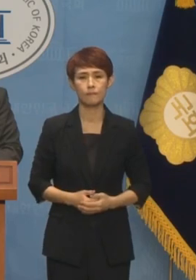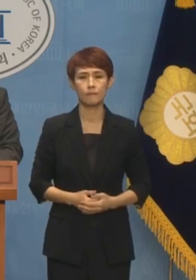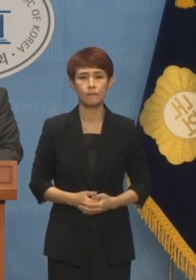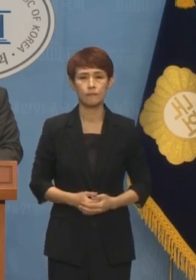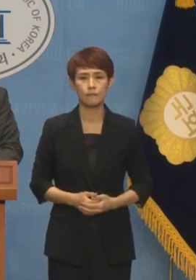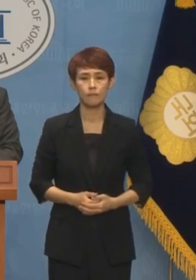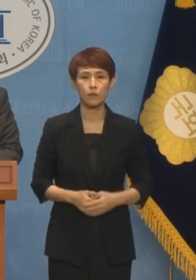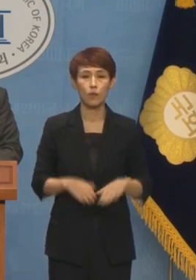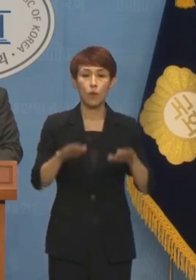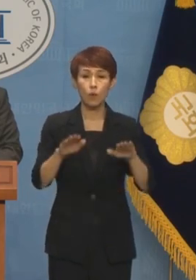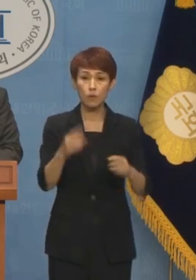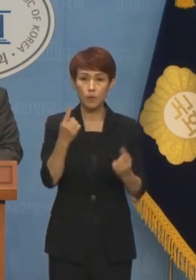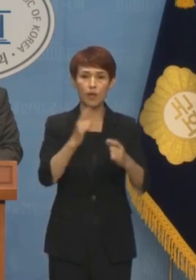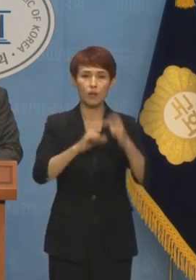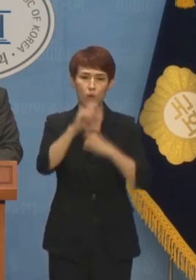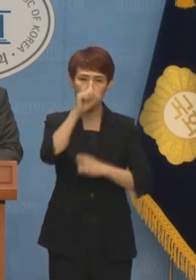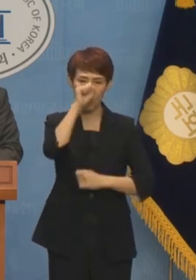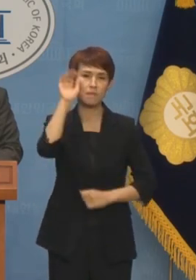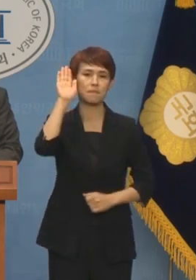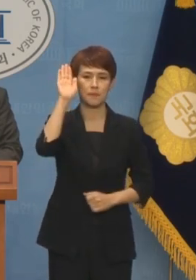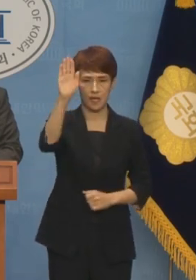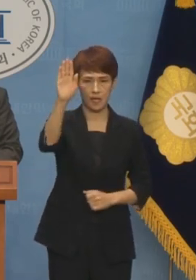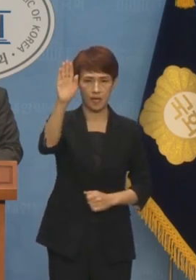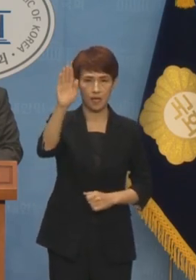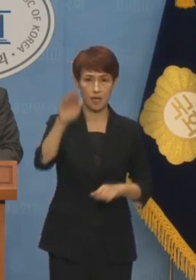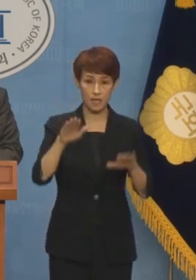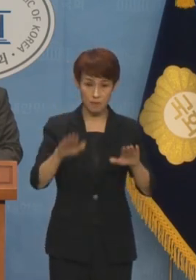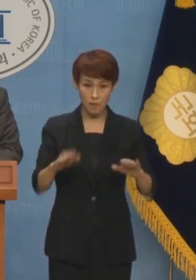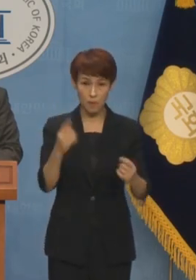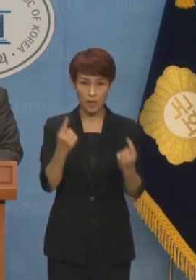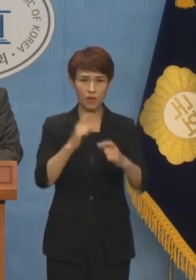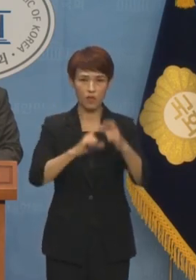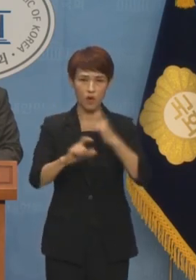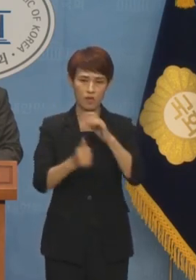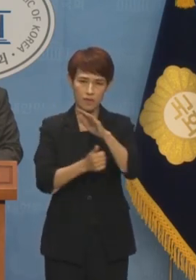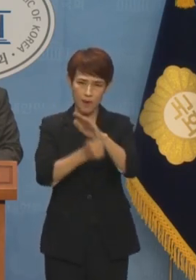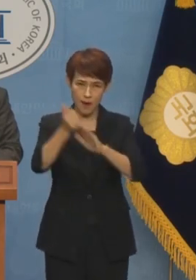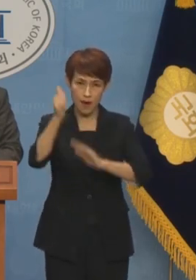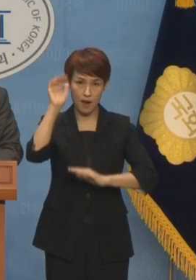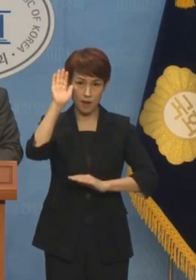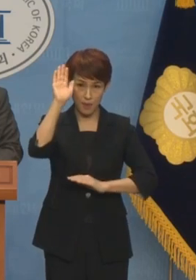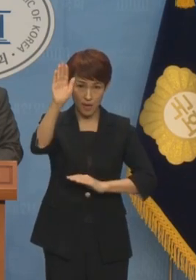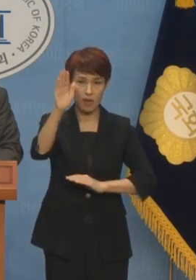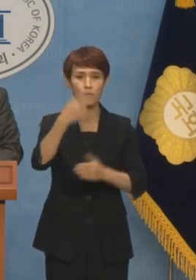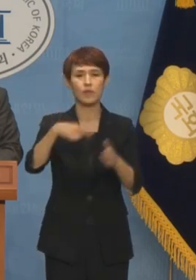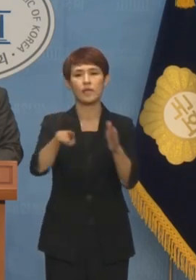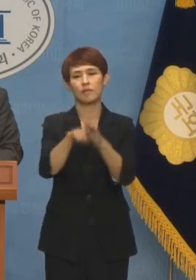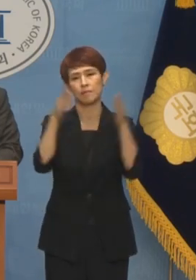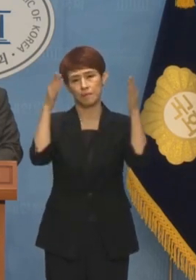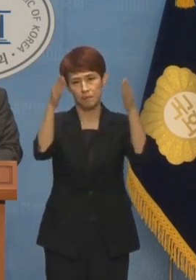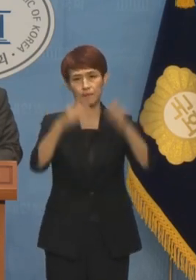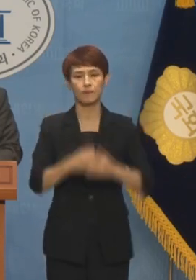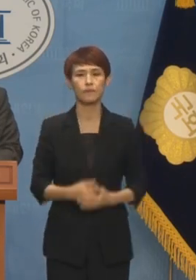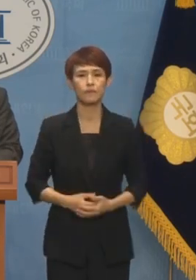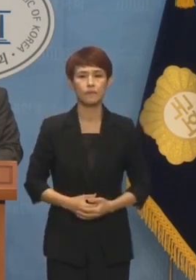방향은 오늘보다 더 나은 내일, 현 세대보다 더 희망찬 미래 세대가 되는 방향이 될 것입니다.